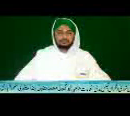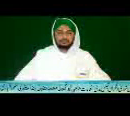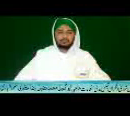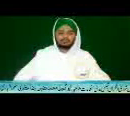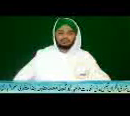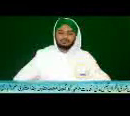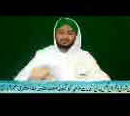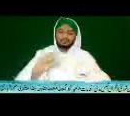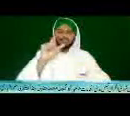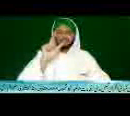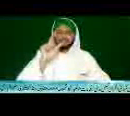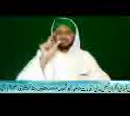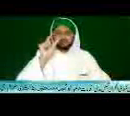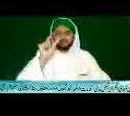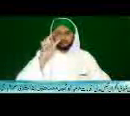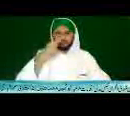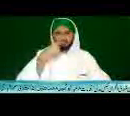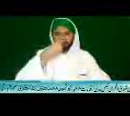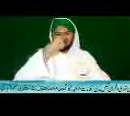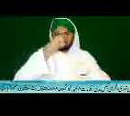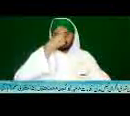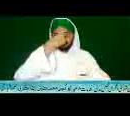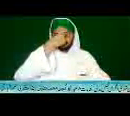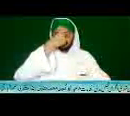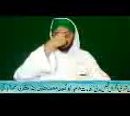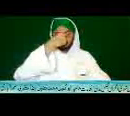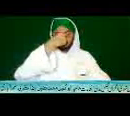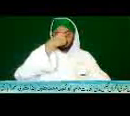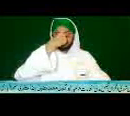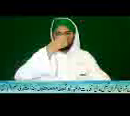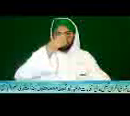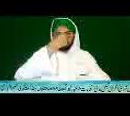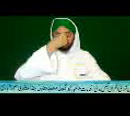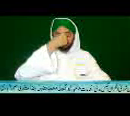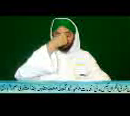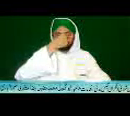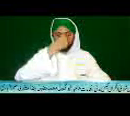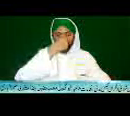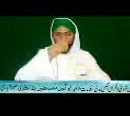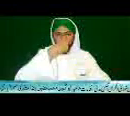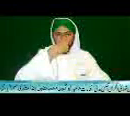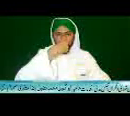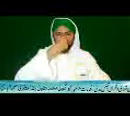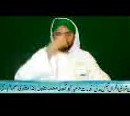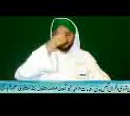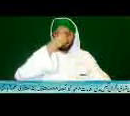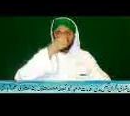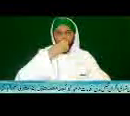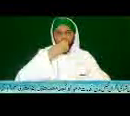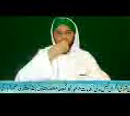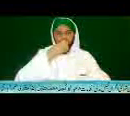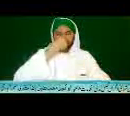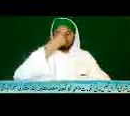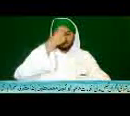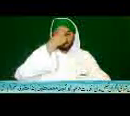تو یہ شہادت اور انگوٹھے کو لے کر آنکھ دونوں آنکھوں کے سامنے سے یوں کر دیں، رونا، آنسو نکلتے ہیں،